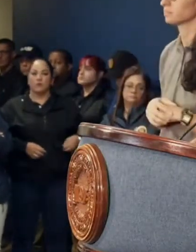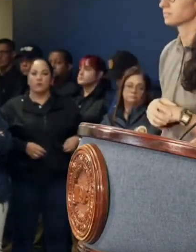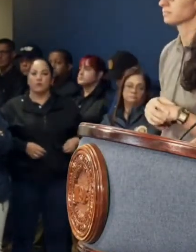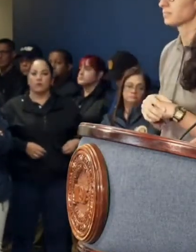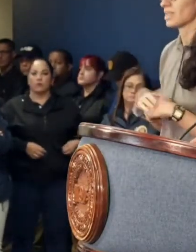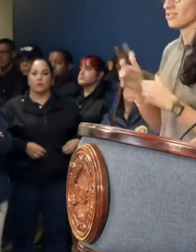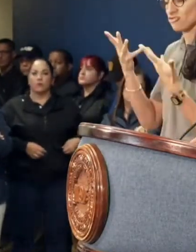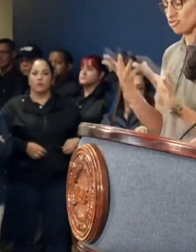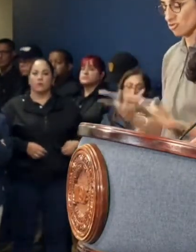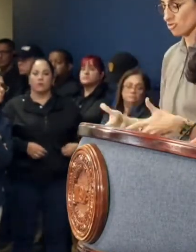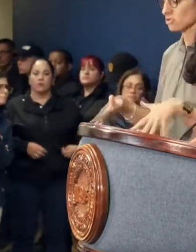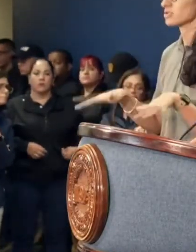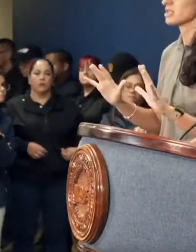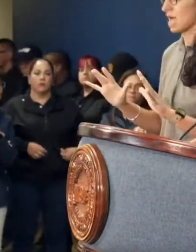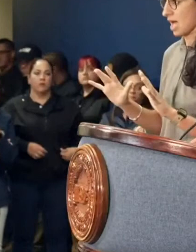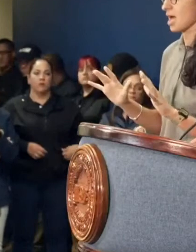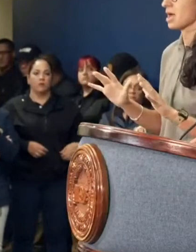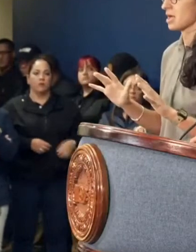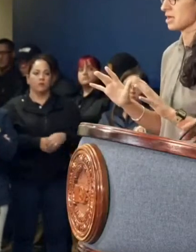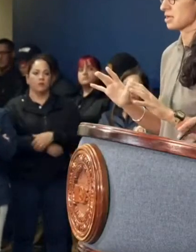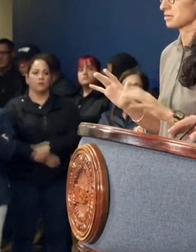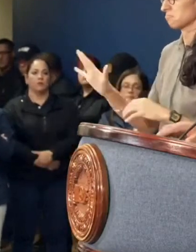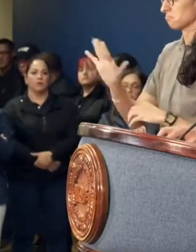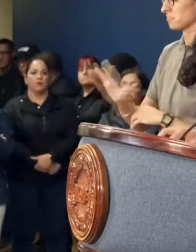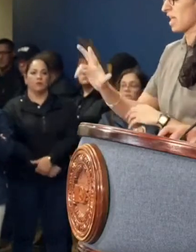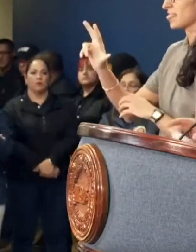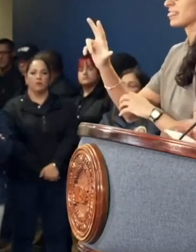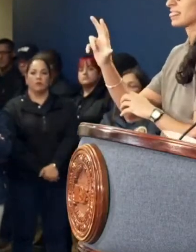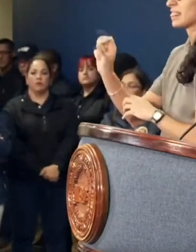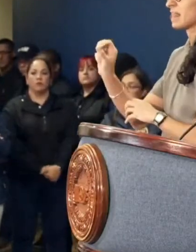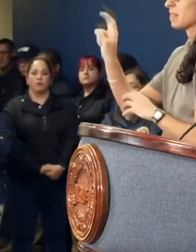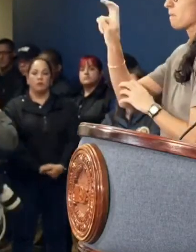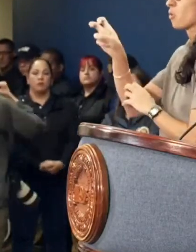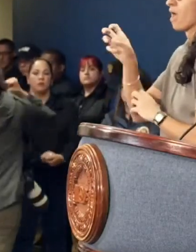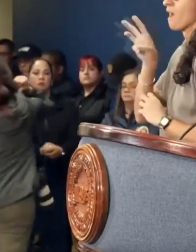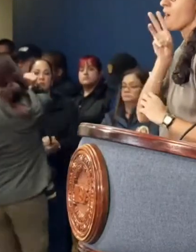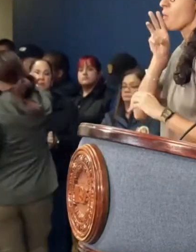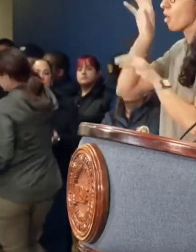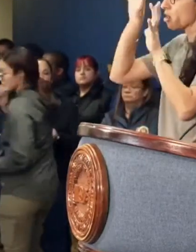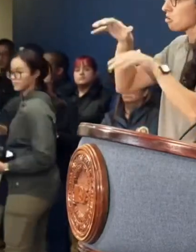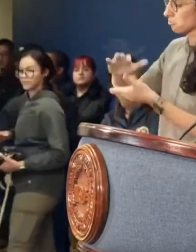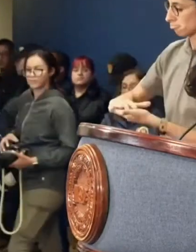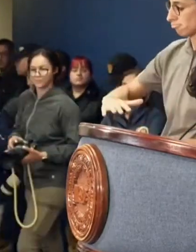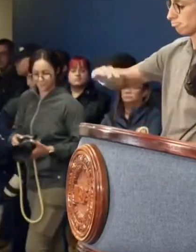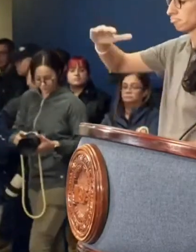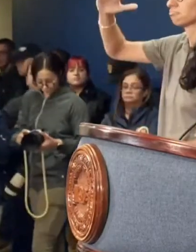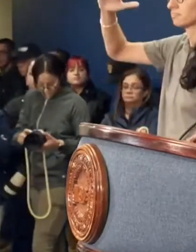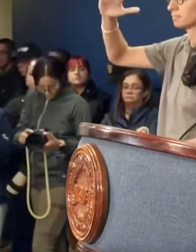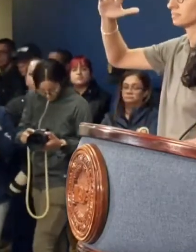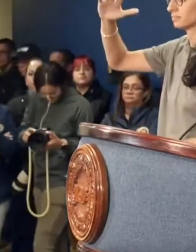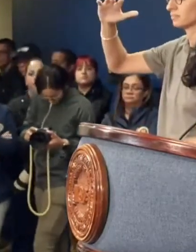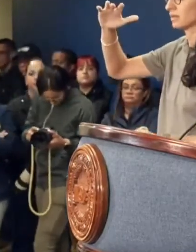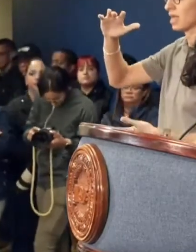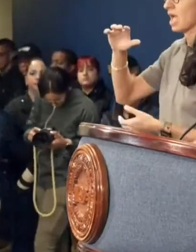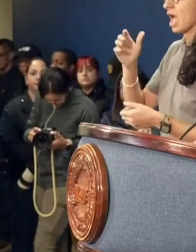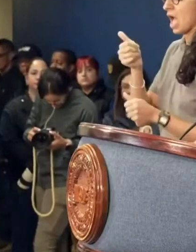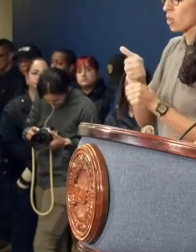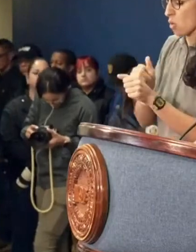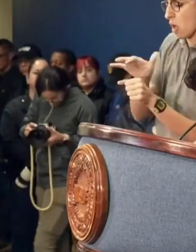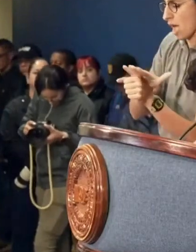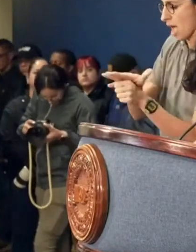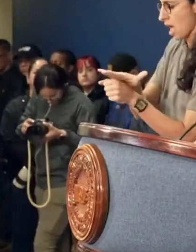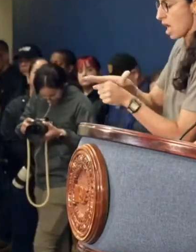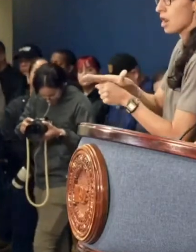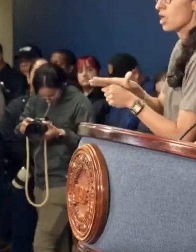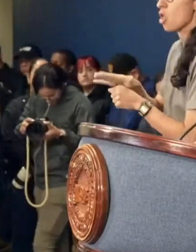han recibido cerca de 30 pulgadas de lluvia por toda la isla. En muchas áreas que nunca